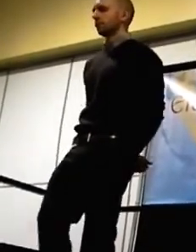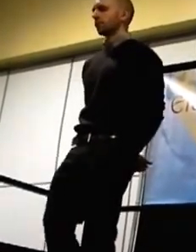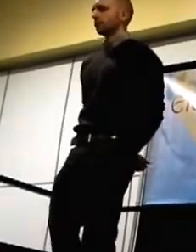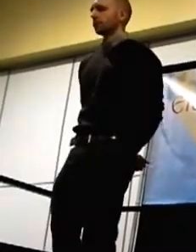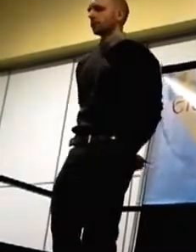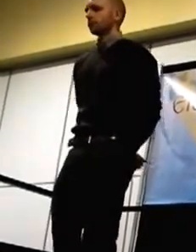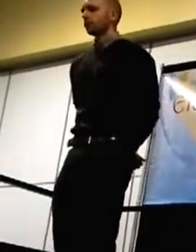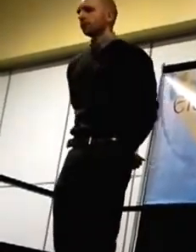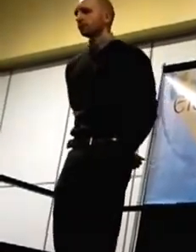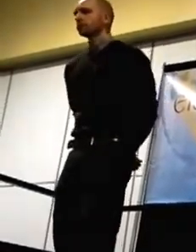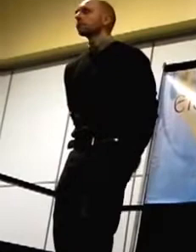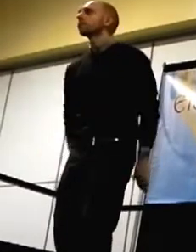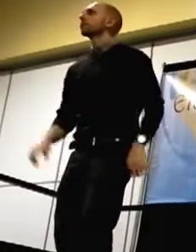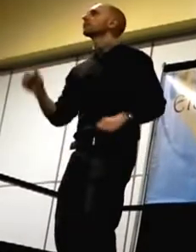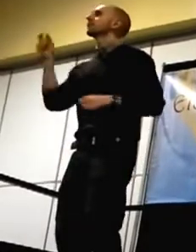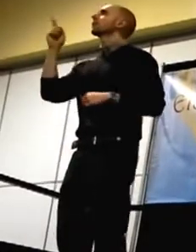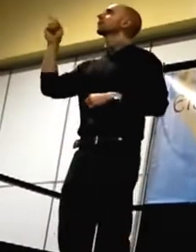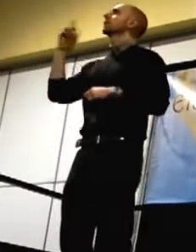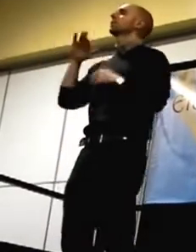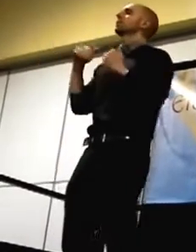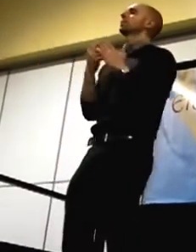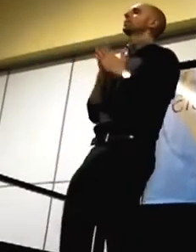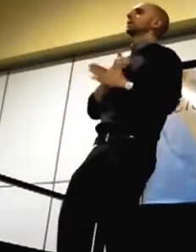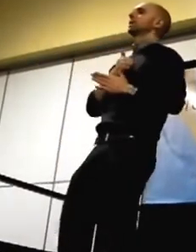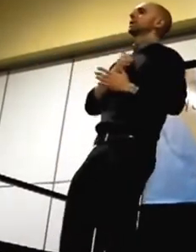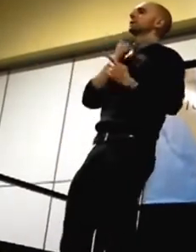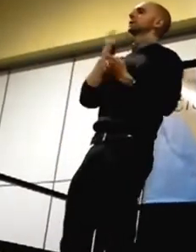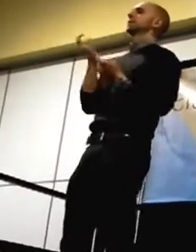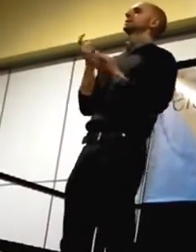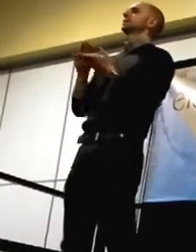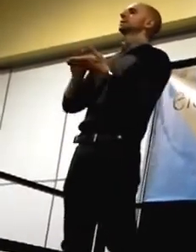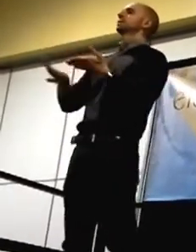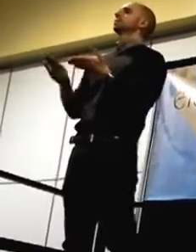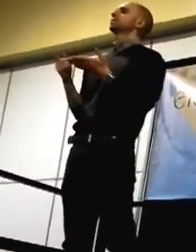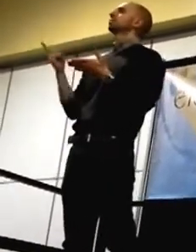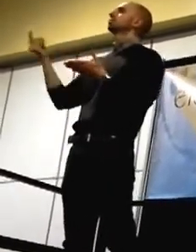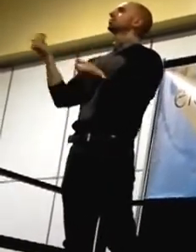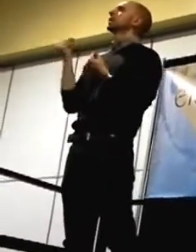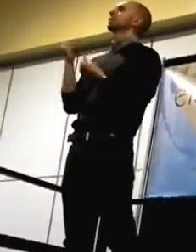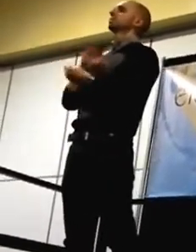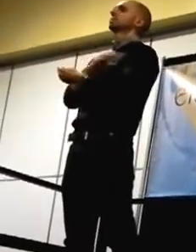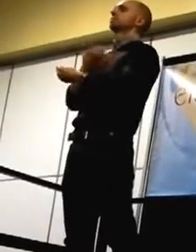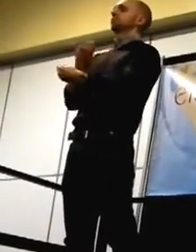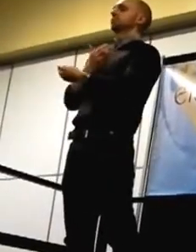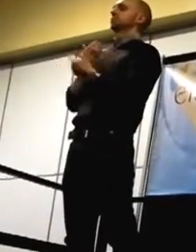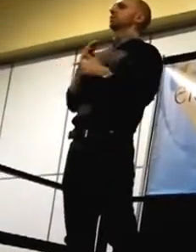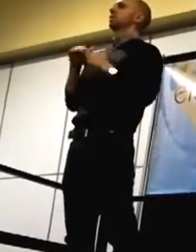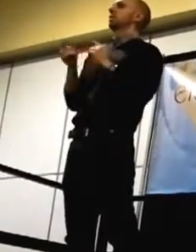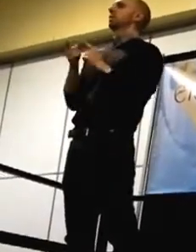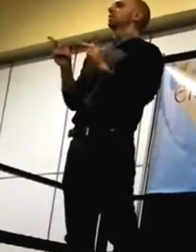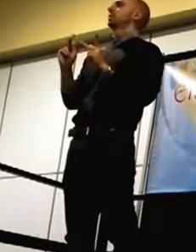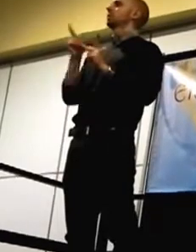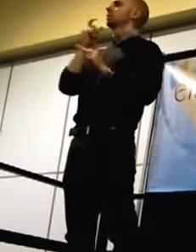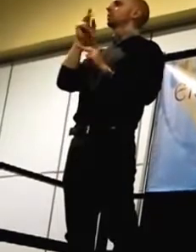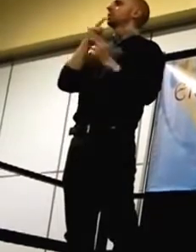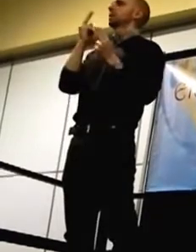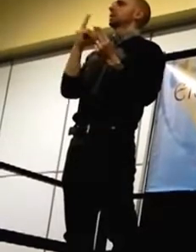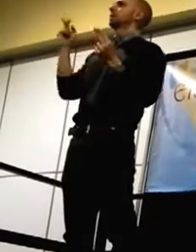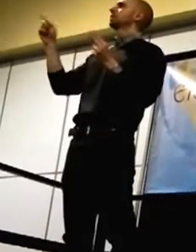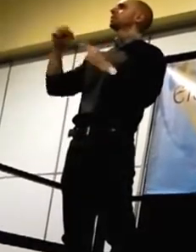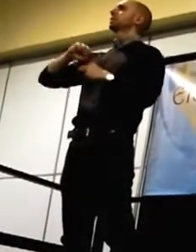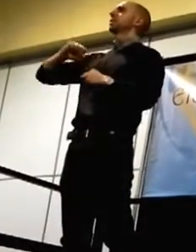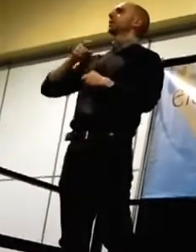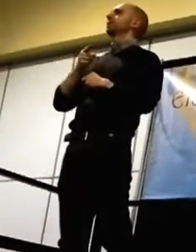الله strengthen us in iman. أو الله save the blood of those who are killed innocently. أو الله protect